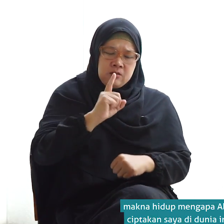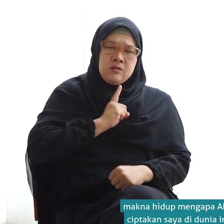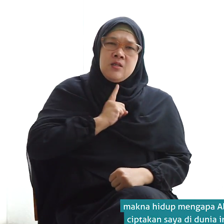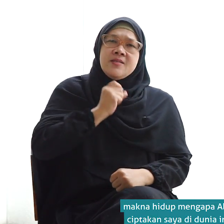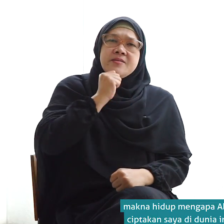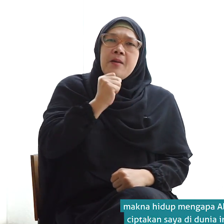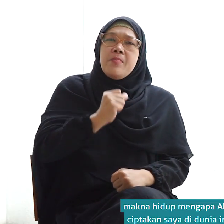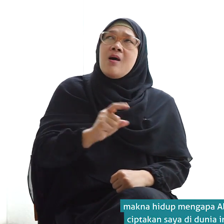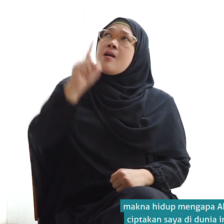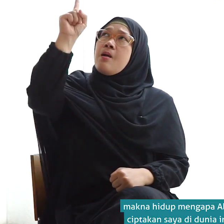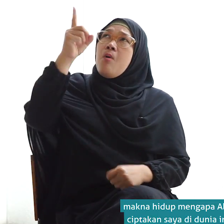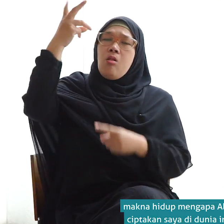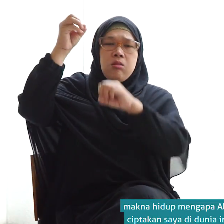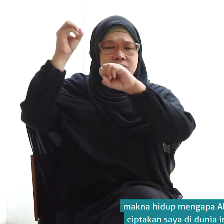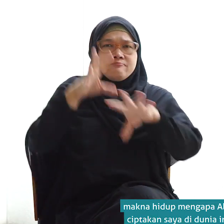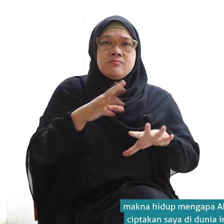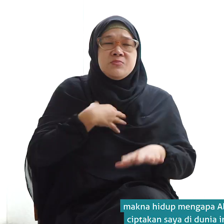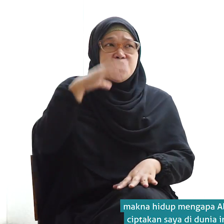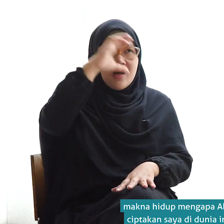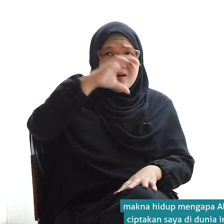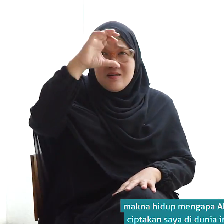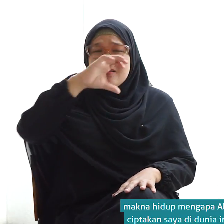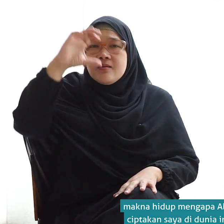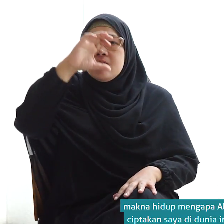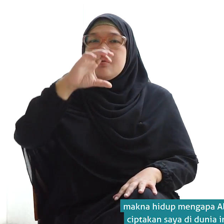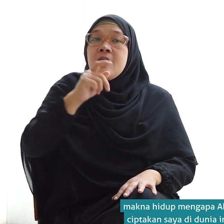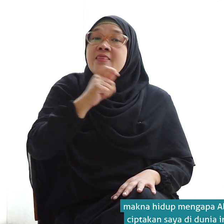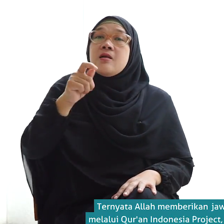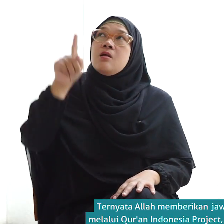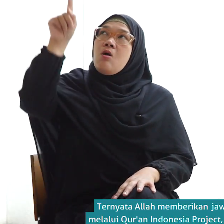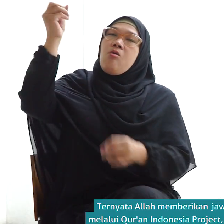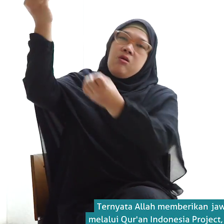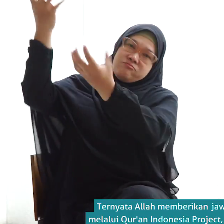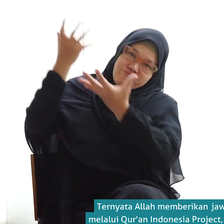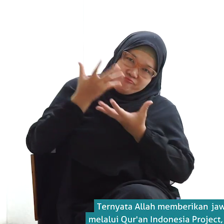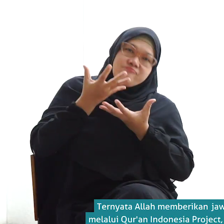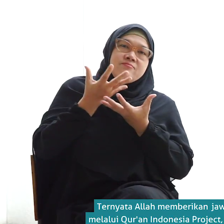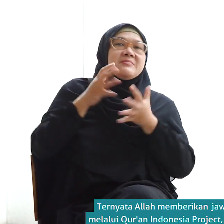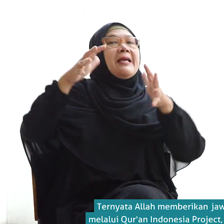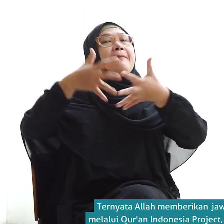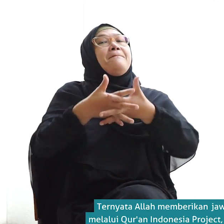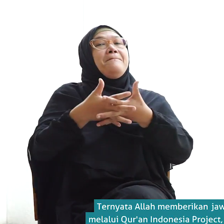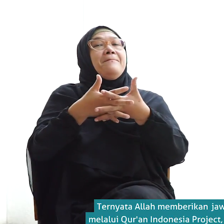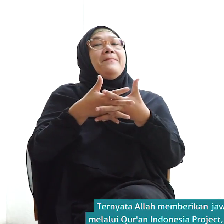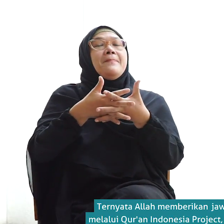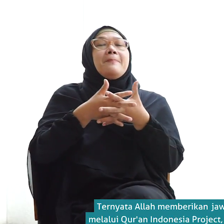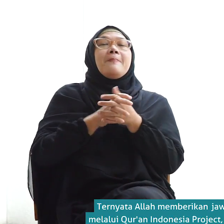mencari makna hidup, mengapa Allah ciptakan saya di dunia ini. Ternyata Allah memberikan jawabannya melalui Quran